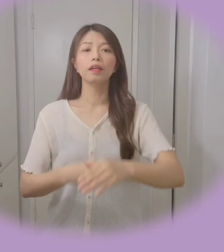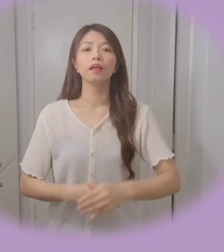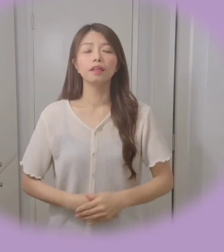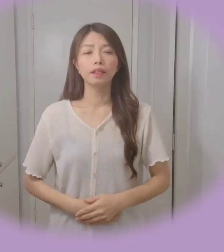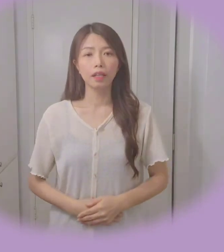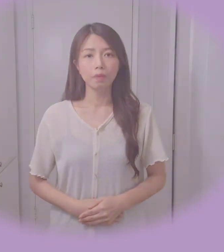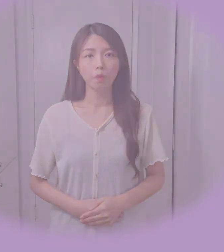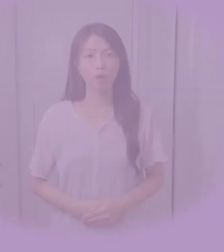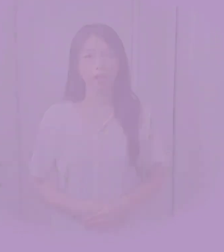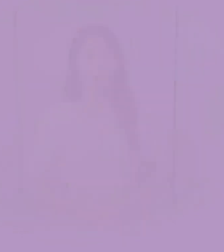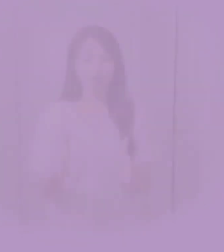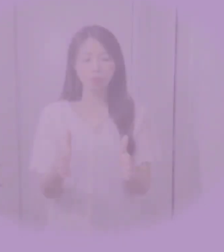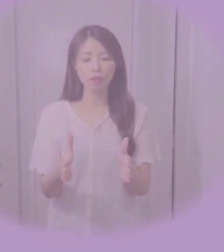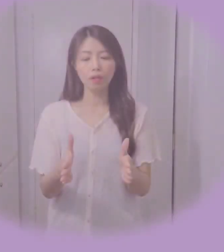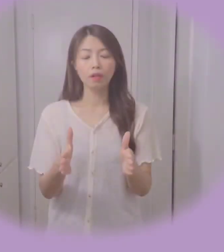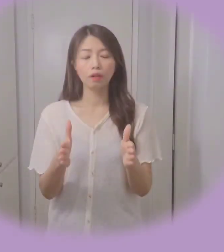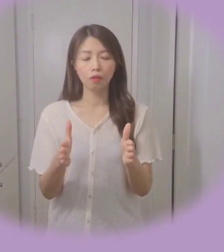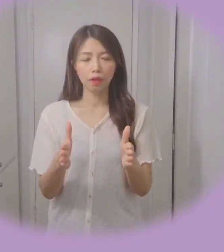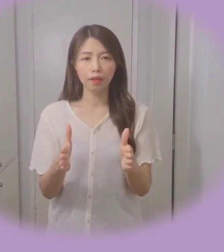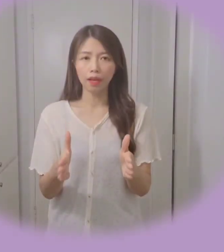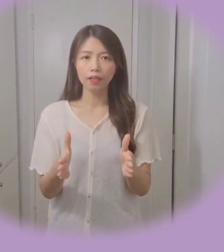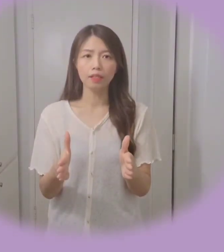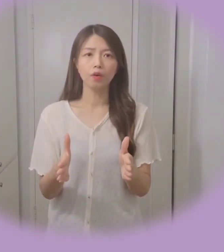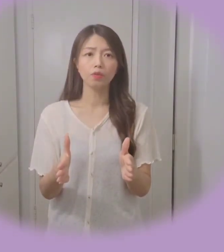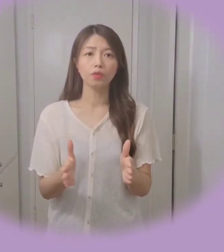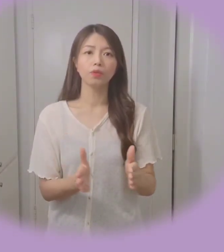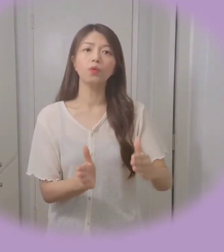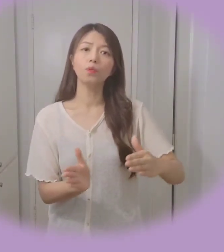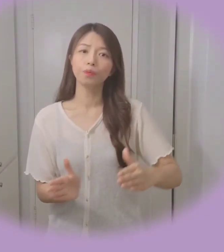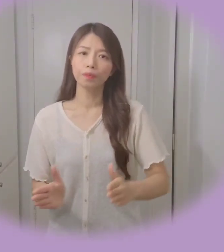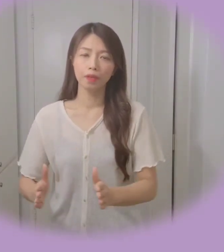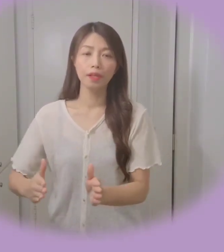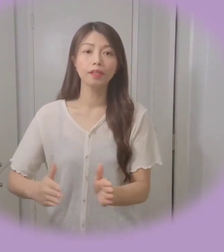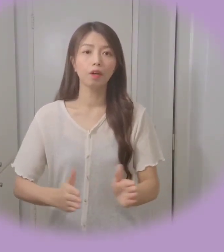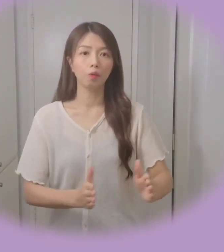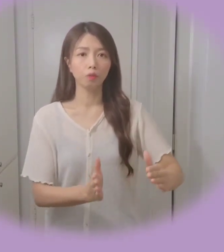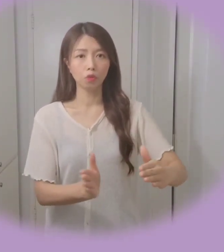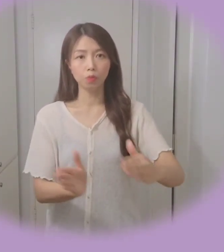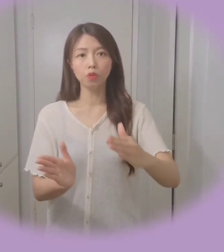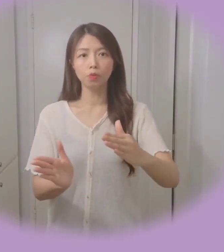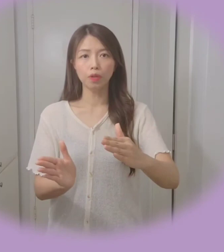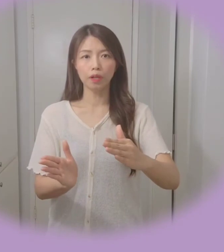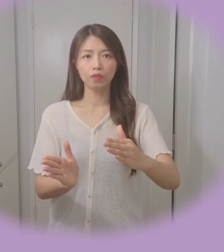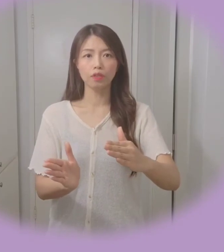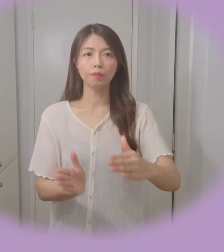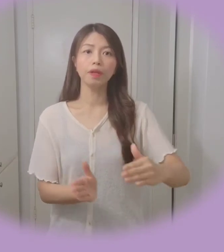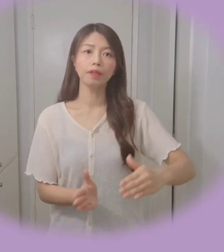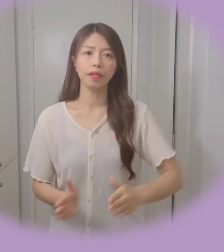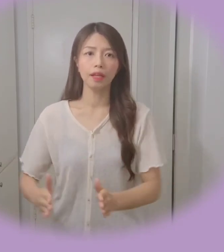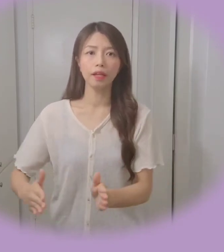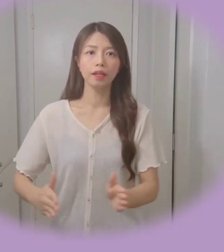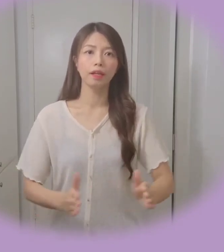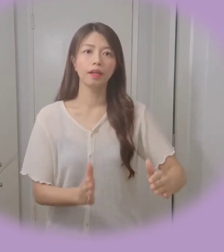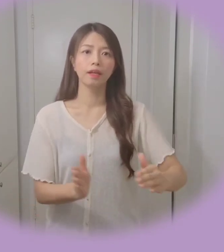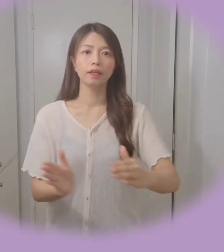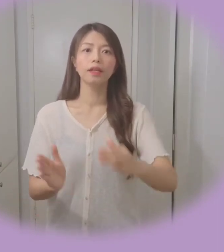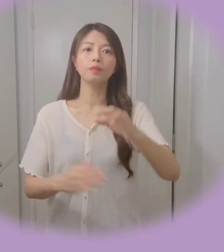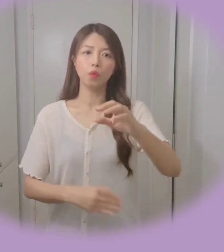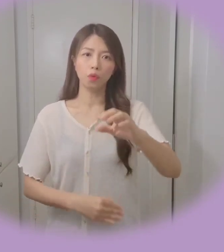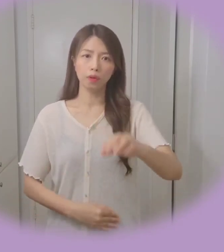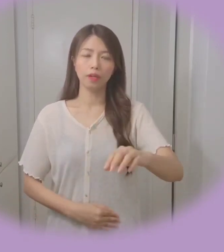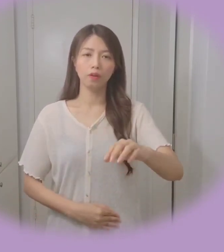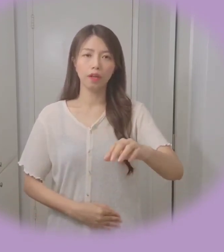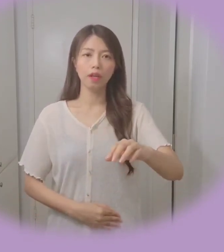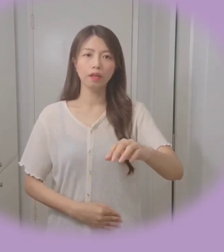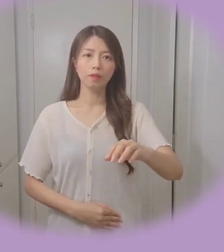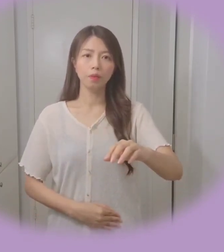다른 길목에 양손을 이렇게 나란히 세워주시고 길처럼 구불구불하게 해주시면